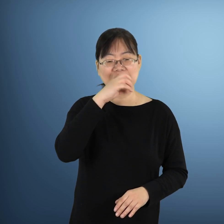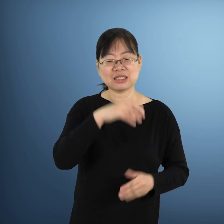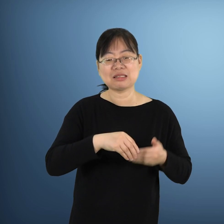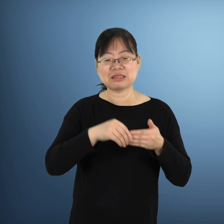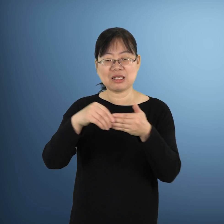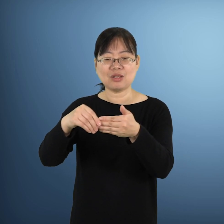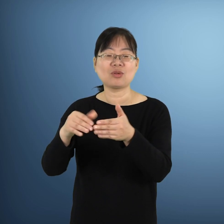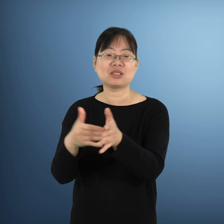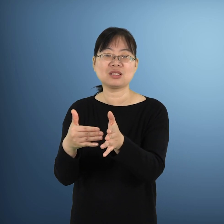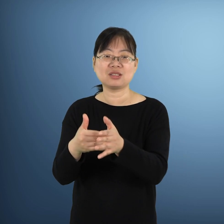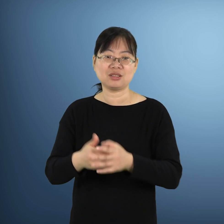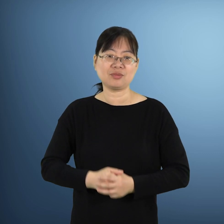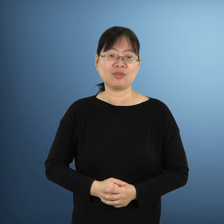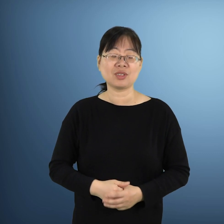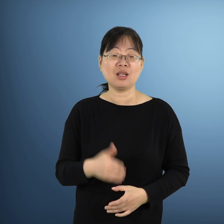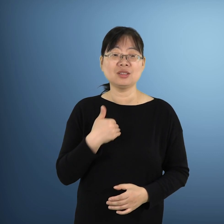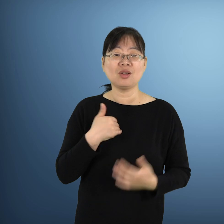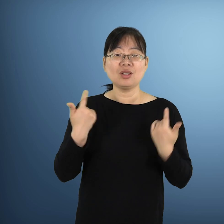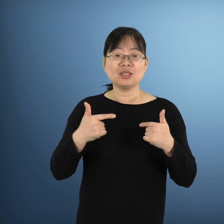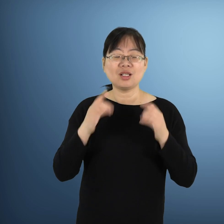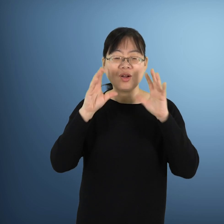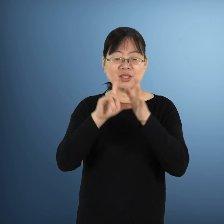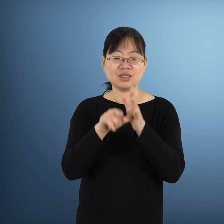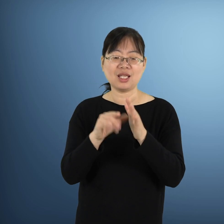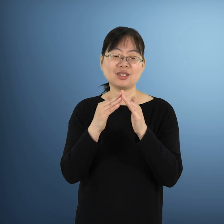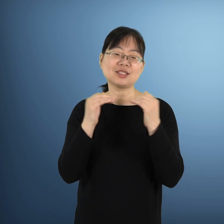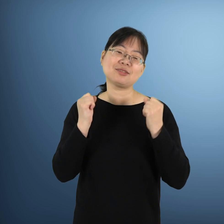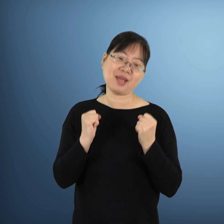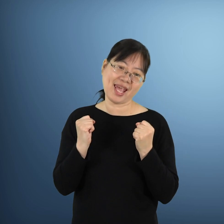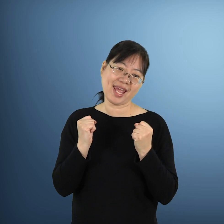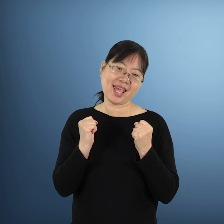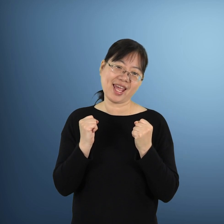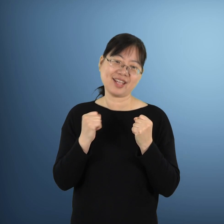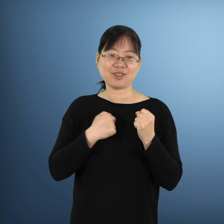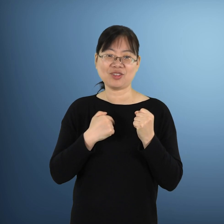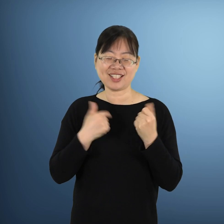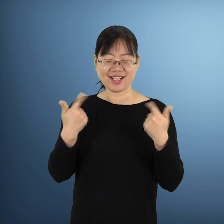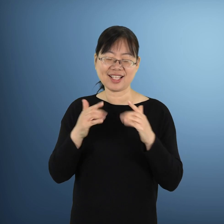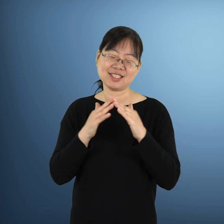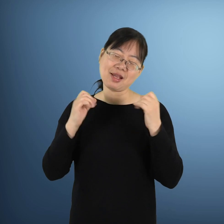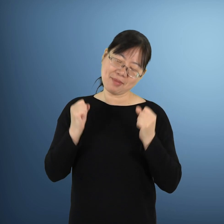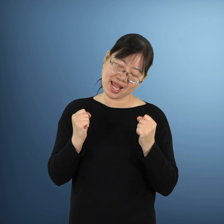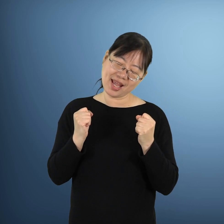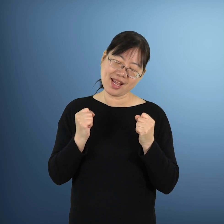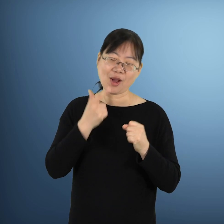데려가세요. 저는 늘 어릴 때 집에 있었어요. 집에.